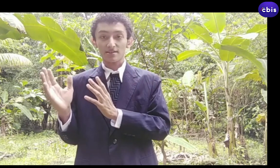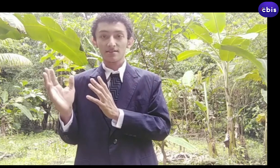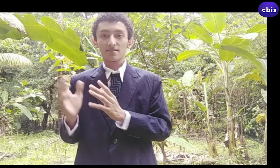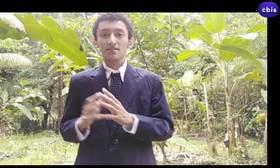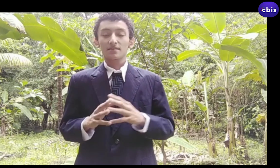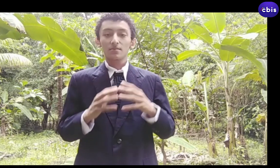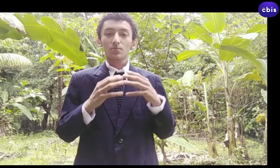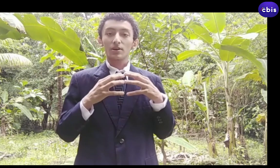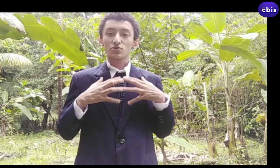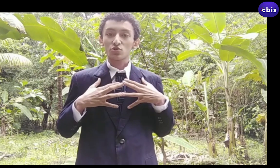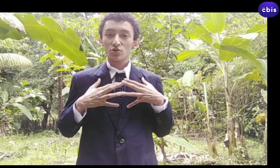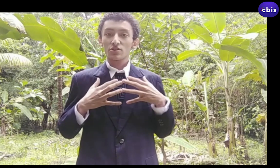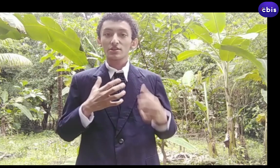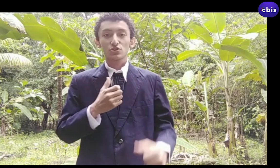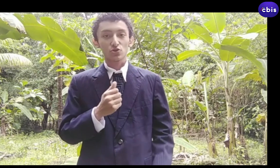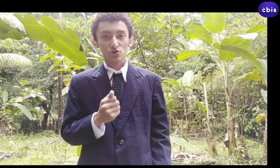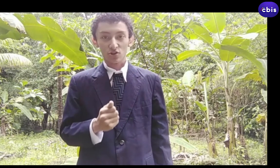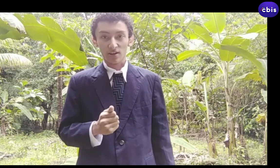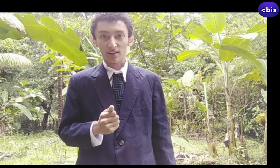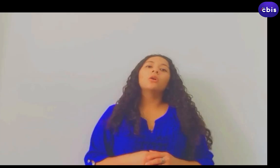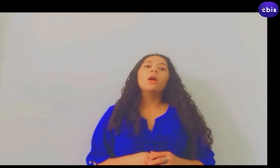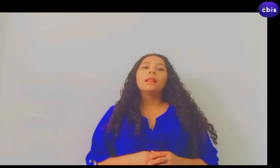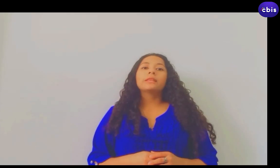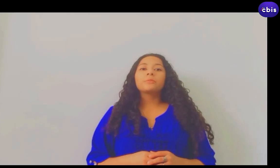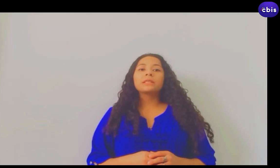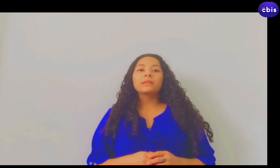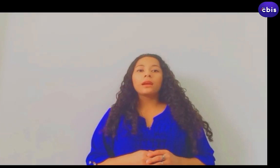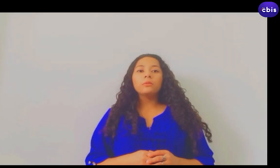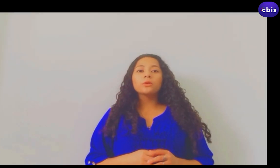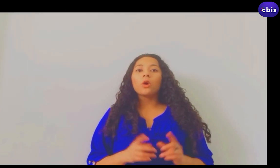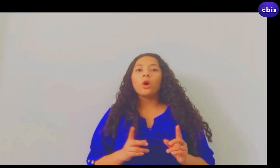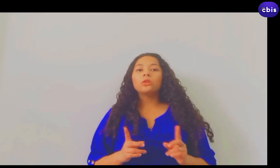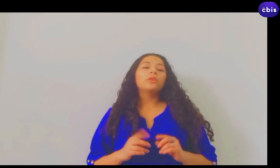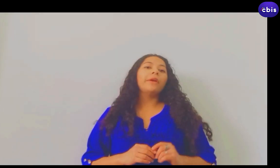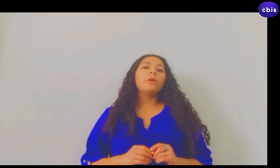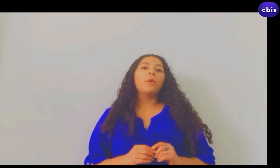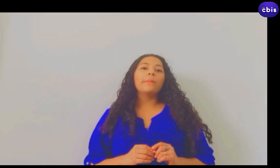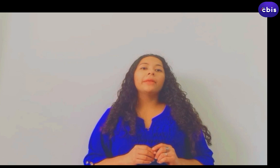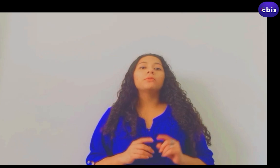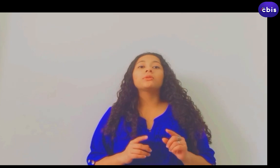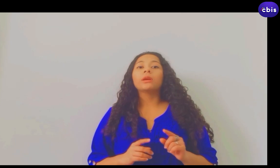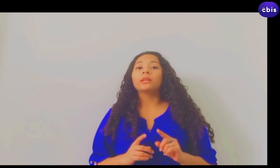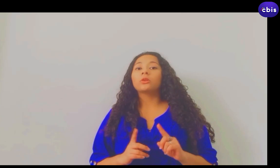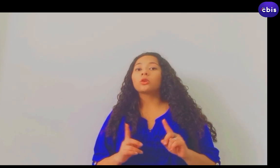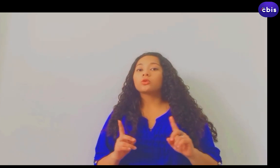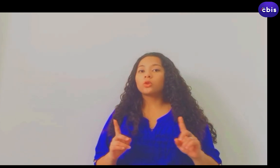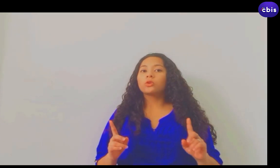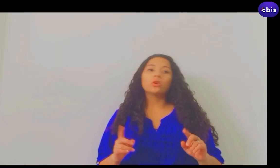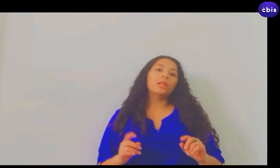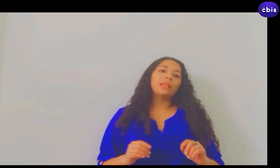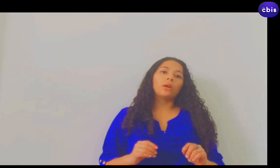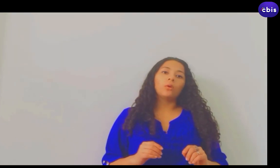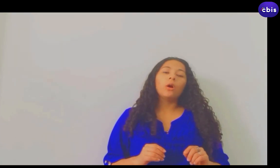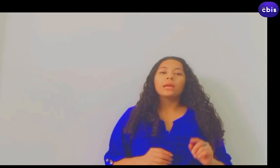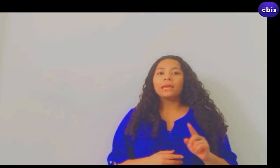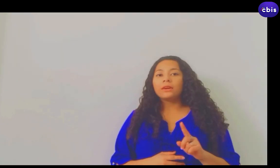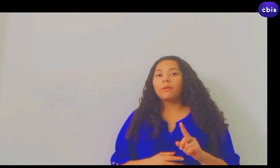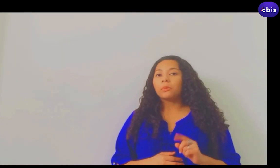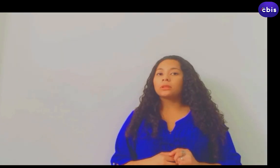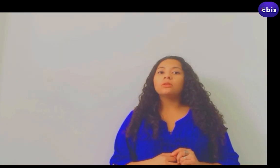ganas. Pero soy de Sonsonate. Les presentaremos otro bello poema de nuestro escritor sonsonateco, que lleva por título